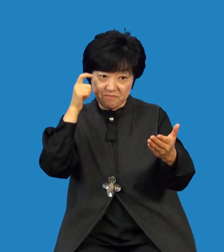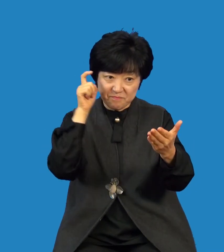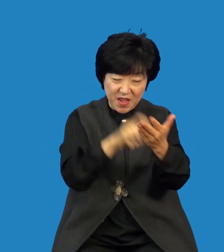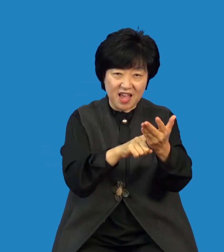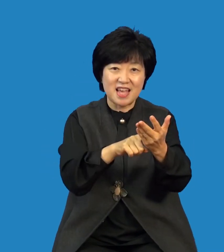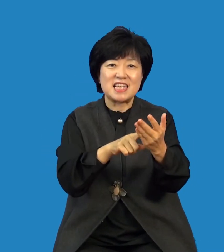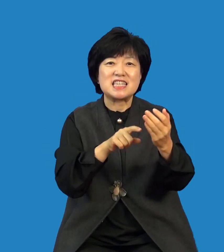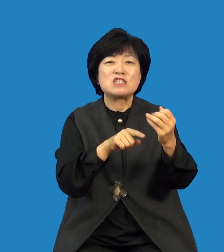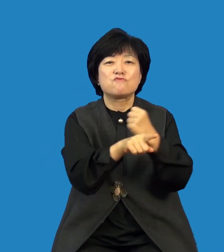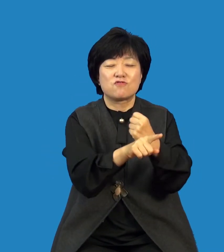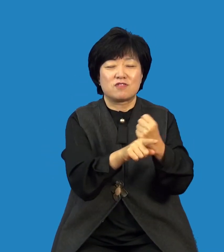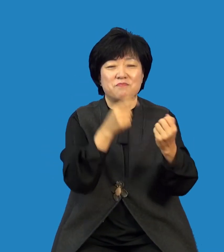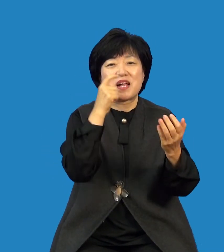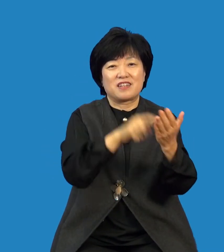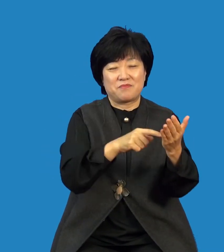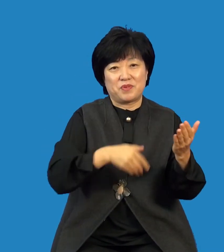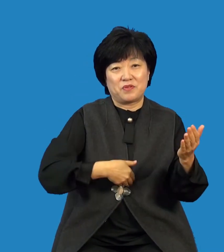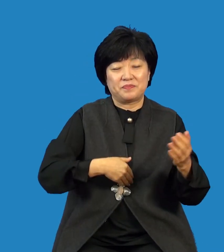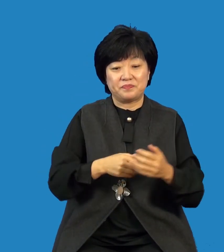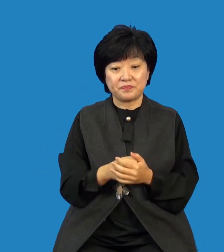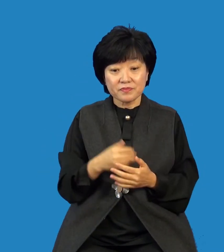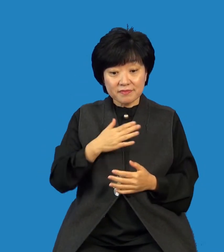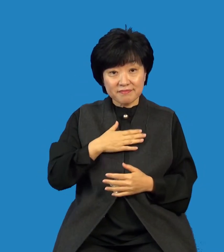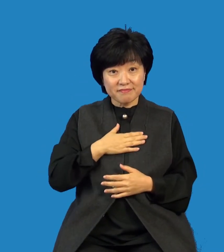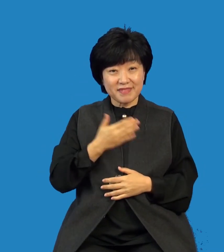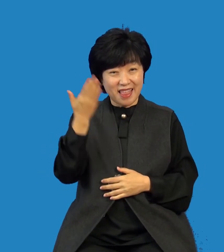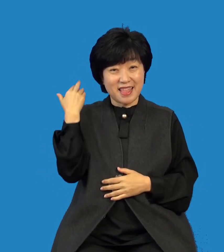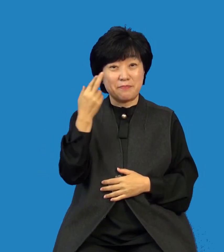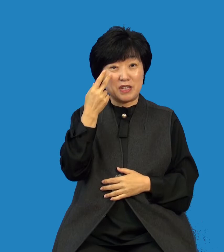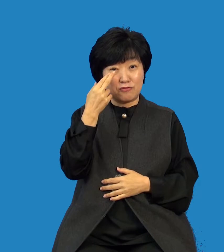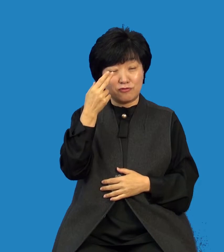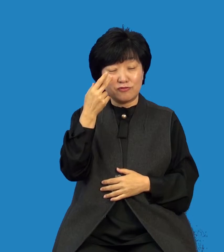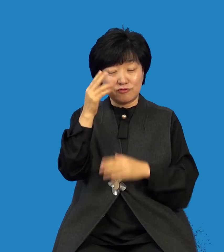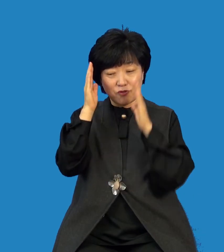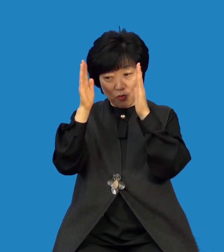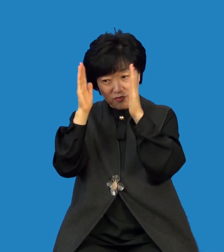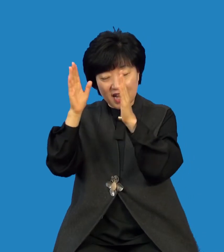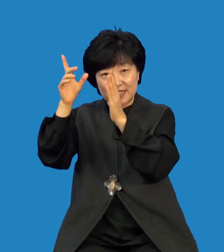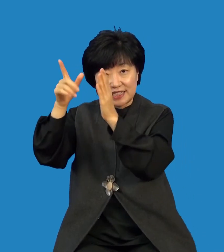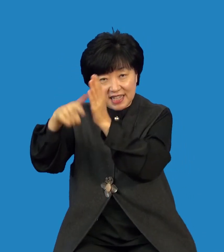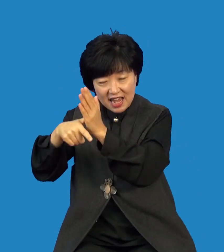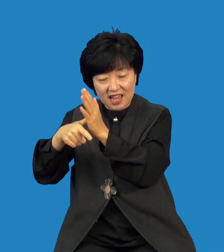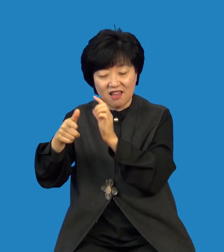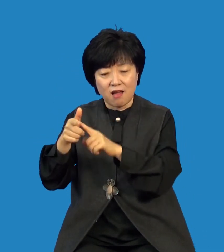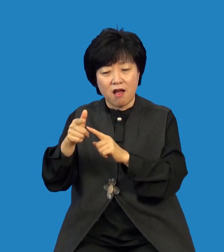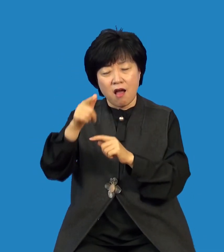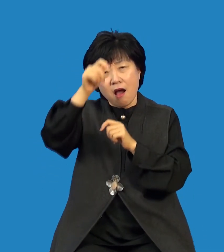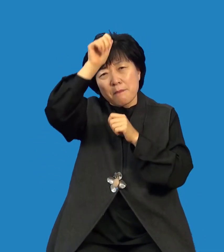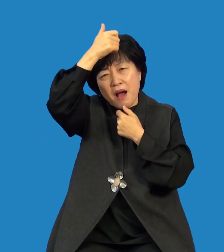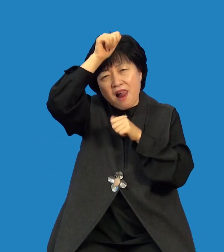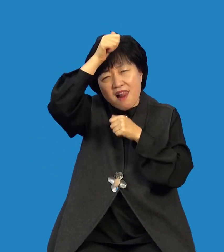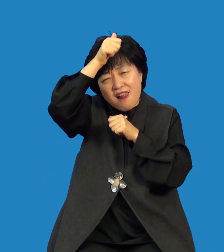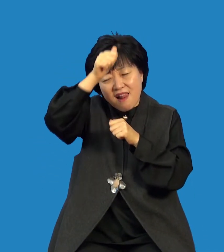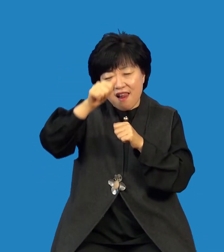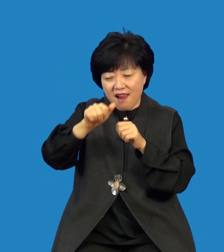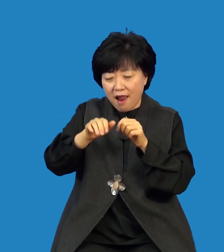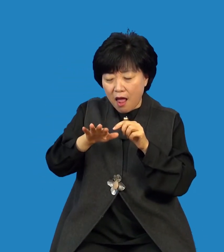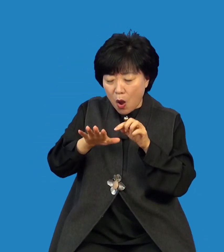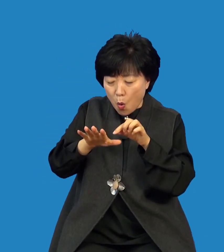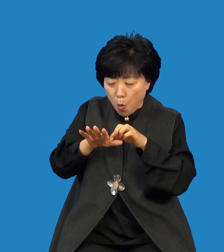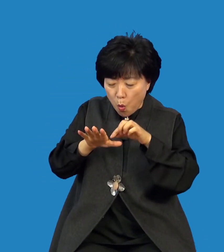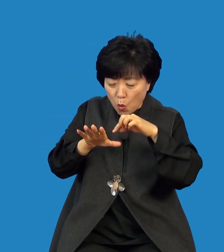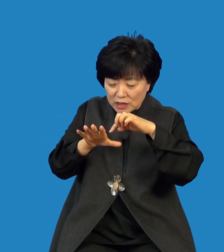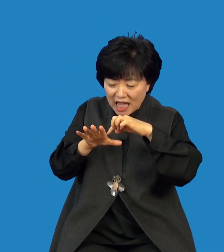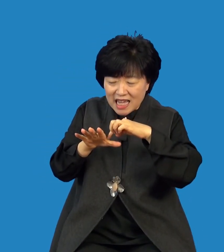이제 병원을 갔죠. 병원에 갔더니 의사가 염증이 생겼으니까 소염제 먹으면 될 겁니다. 으로 소염제를 줬어요. 이제